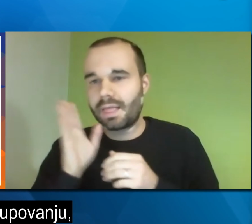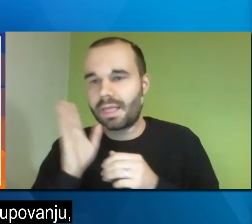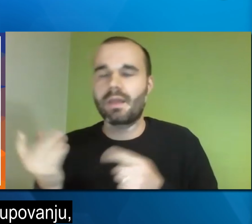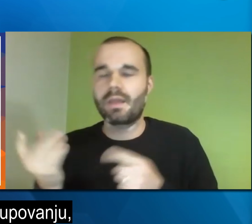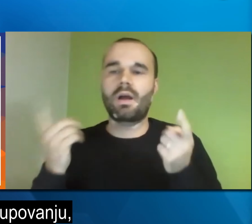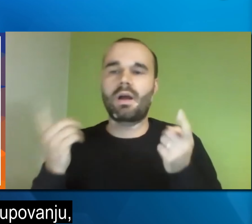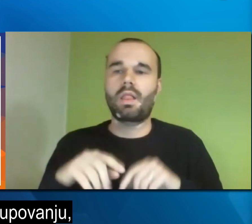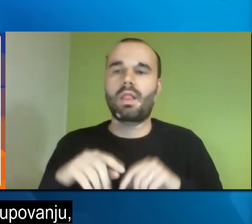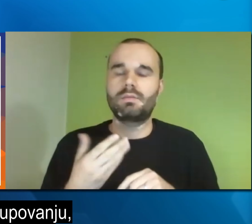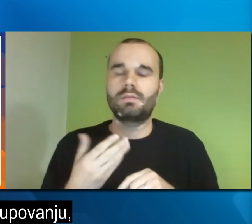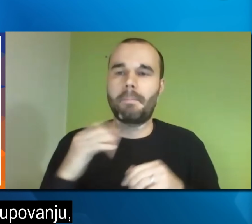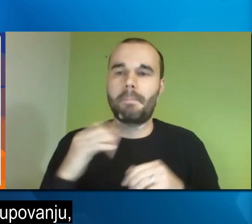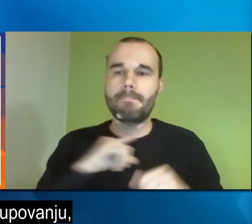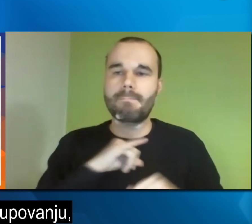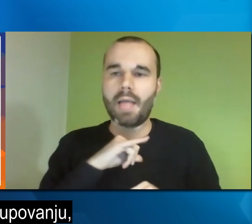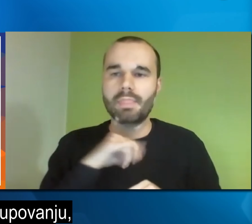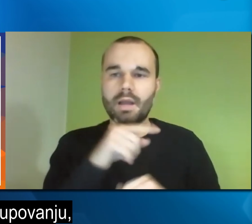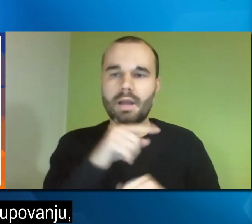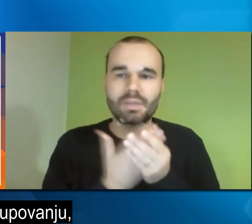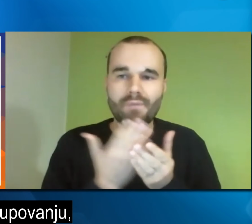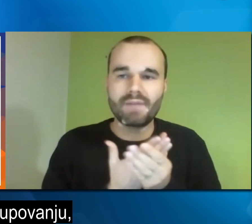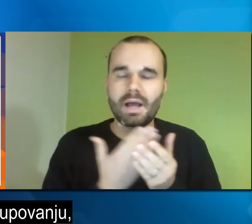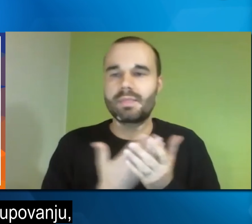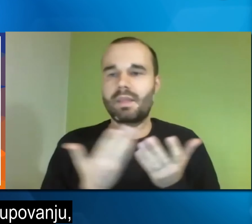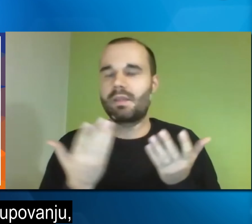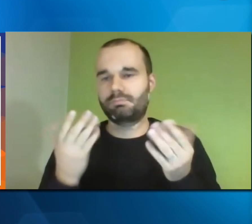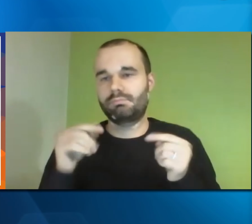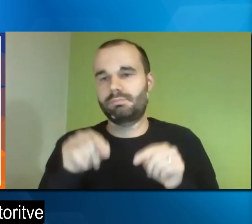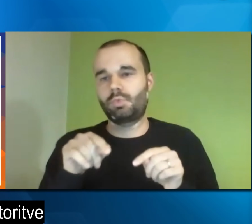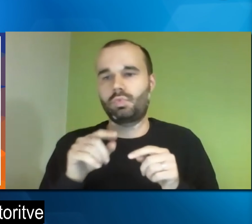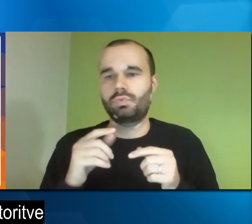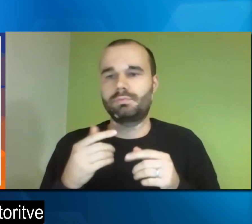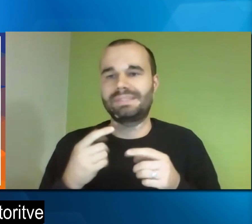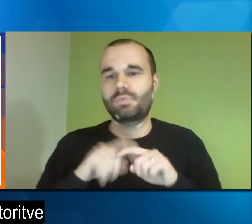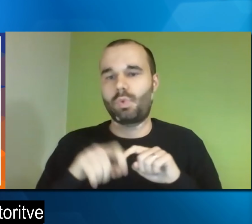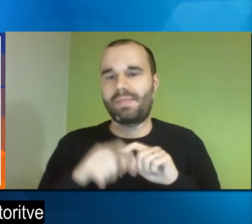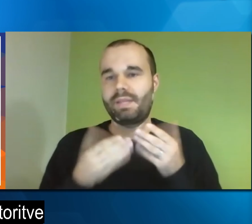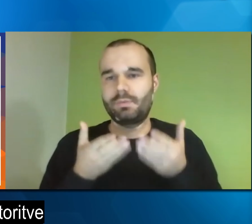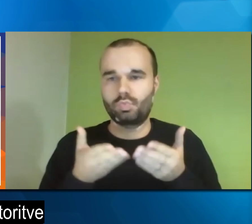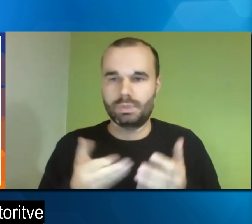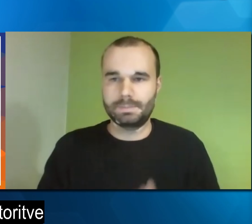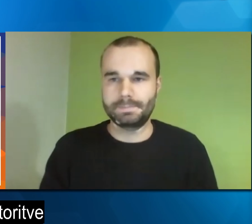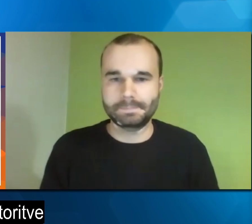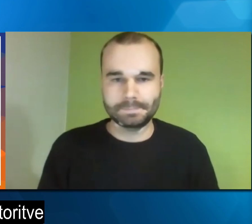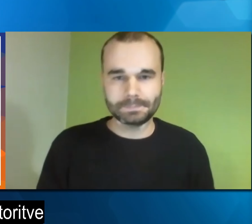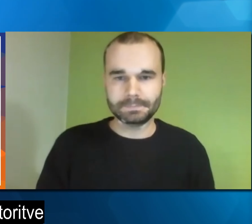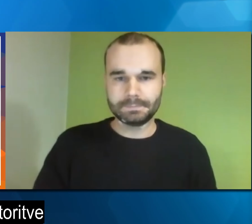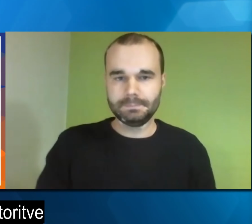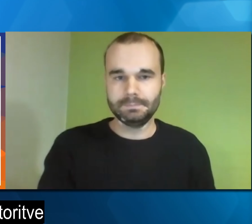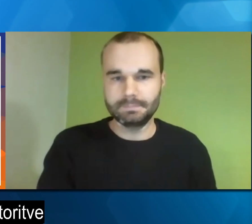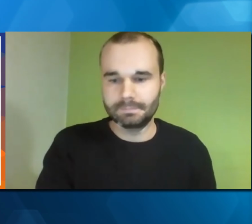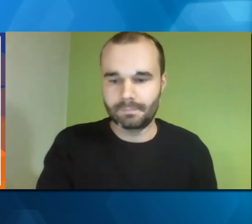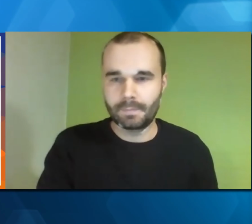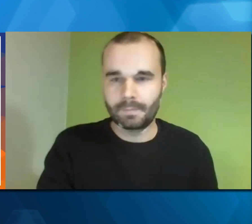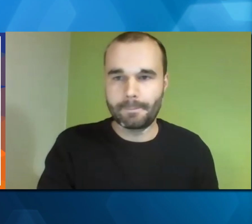pa pomoč pri nakupovanju, tudi bančno svetovanje, torej take storitve in tudi HFS lahko